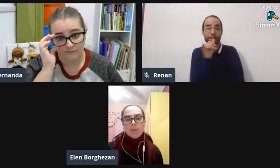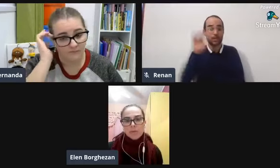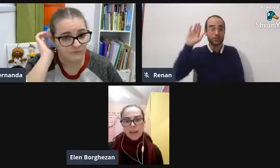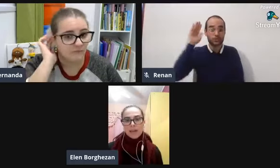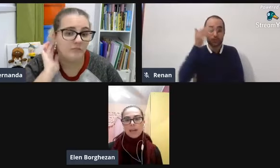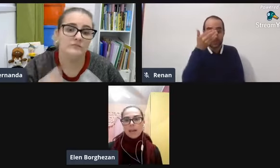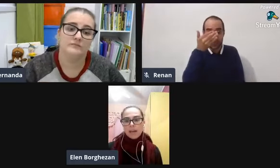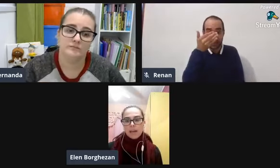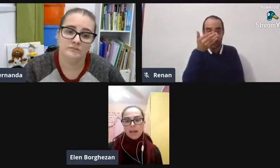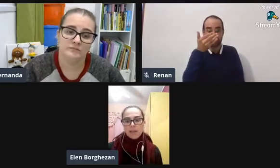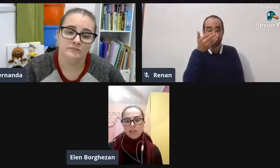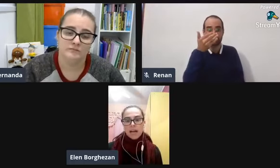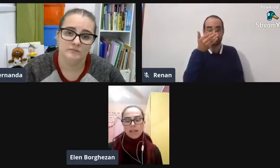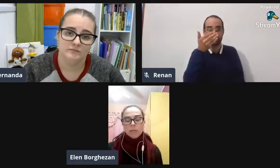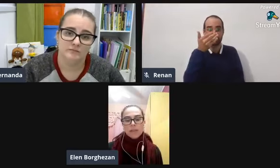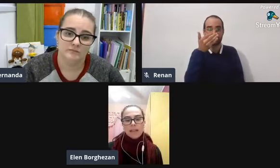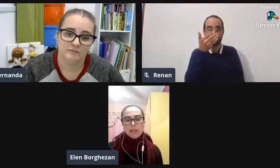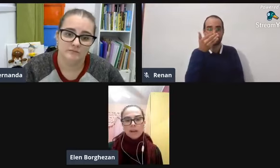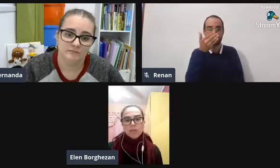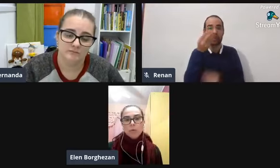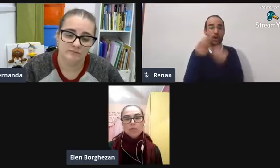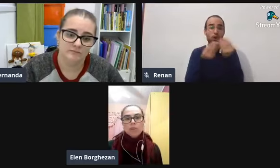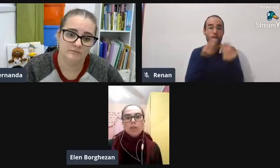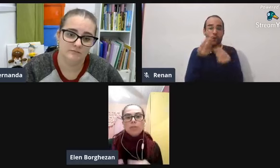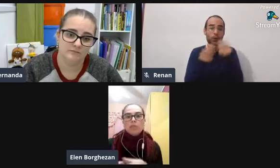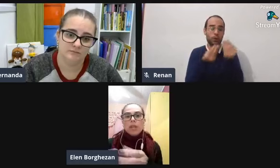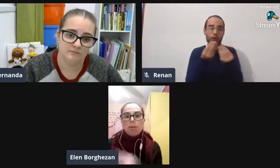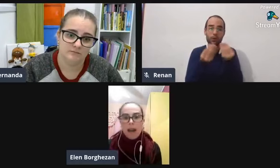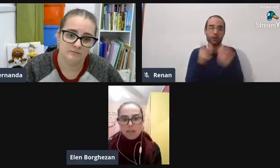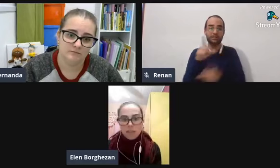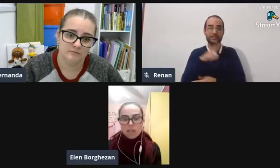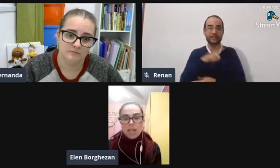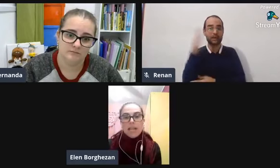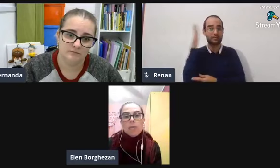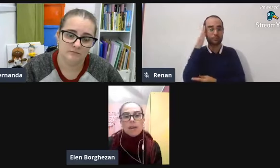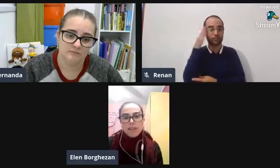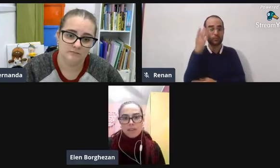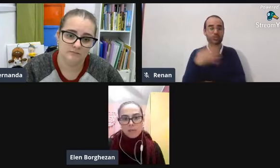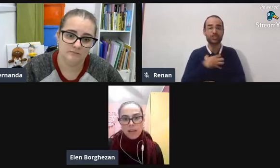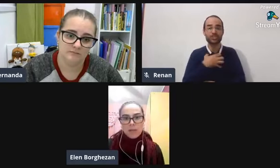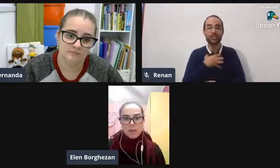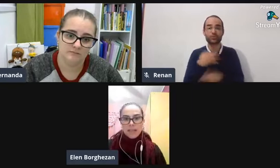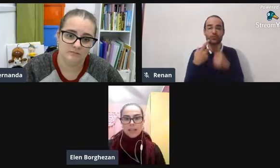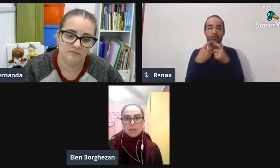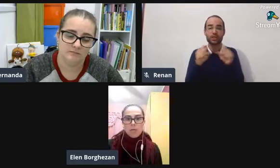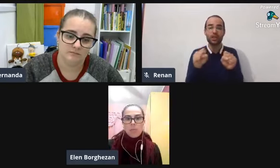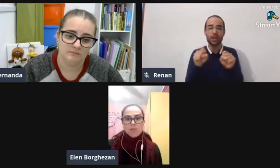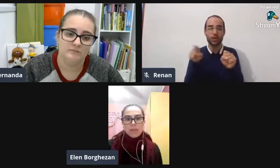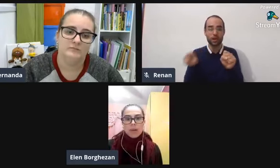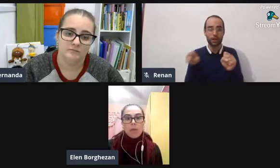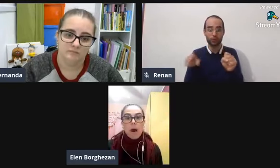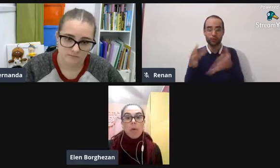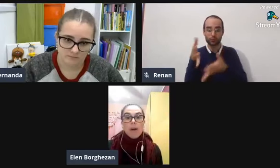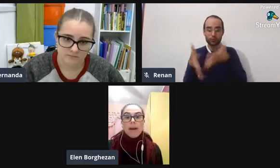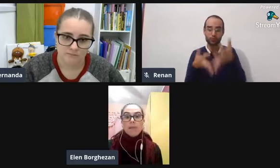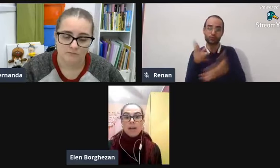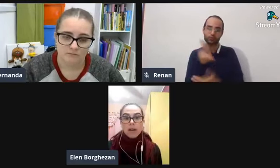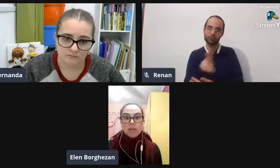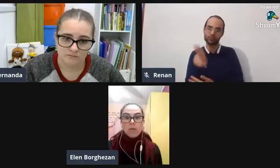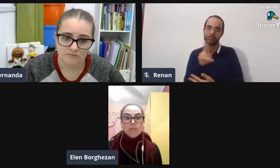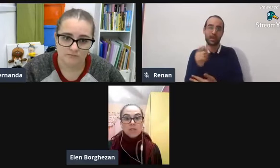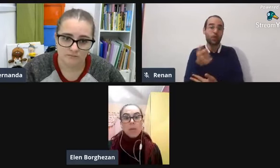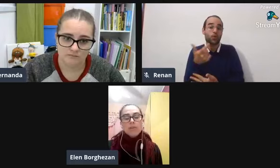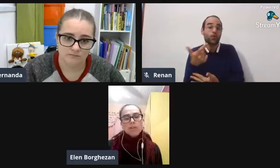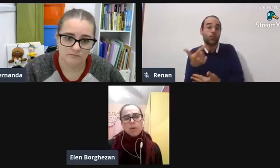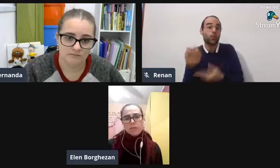como a gente consegue chegar num tipo de linguagem, de língua que vai se usar com ela? Como saber qual é a